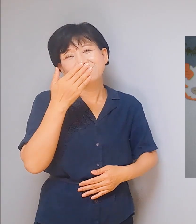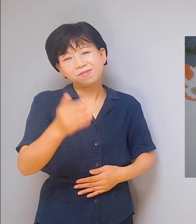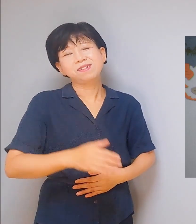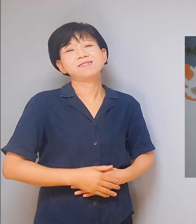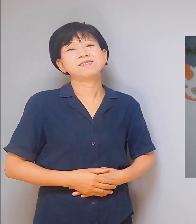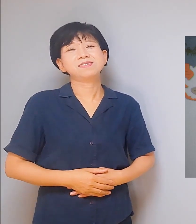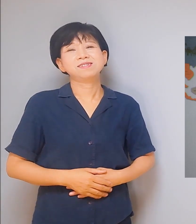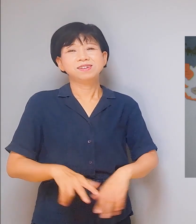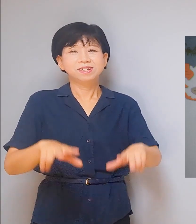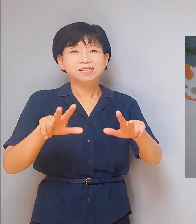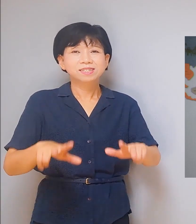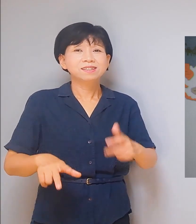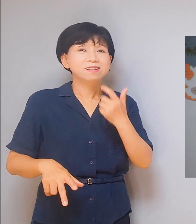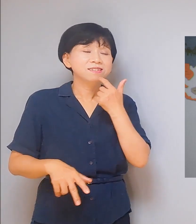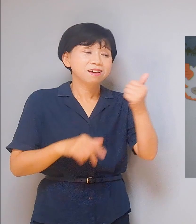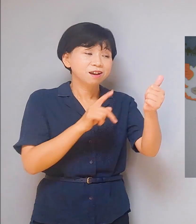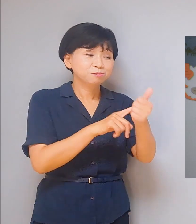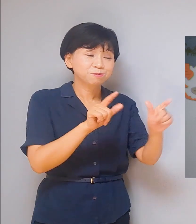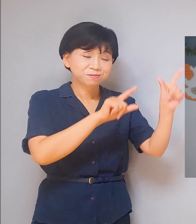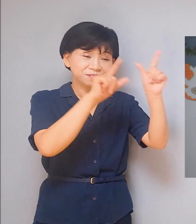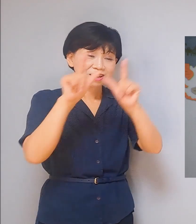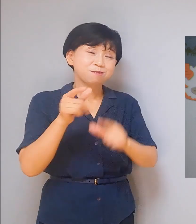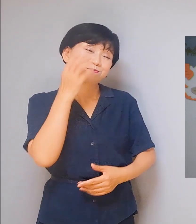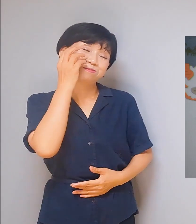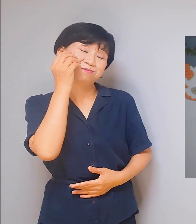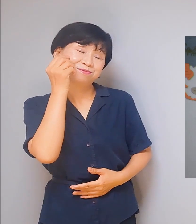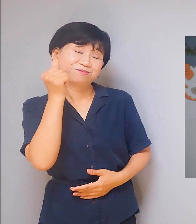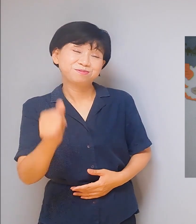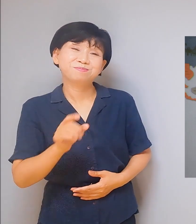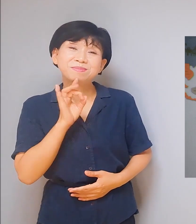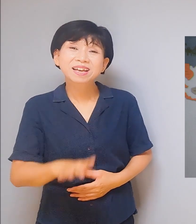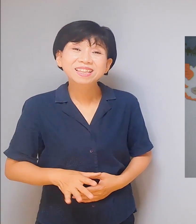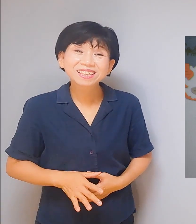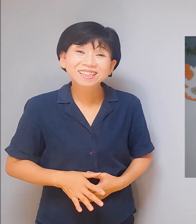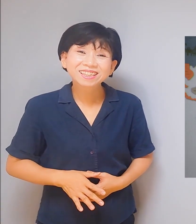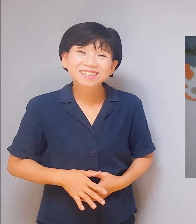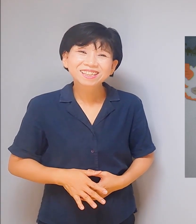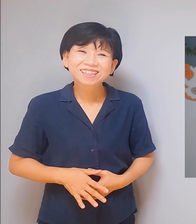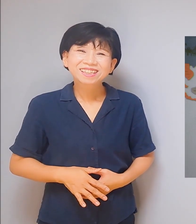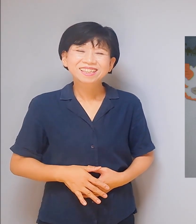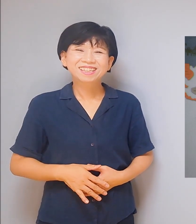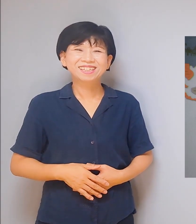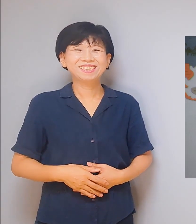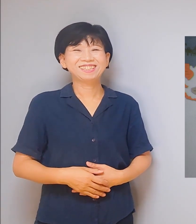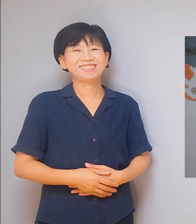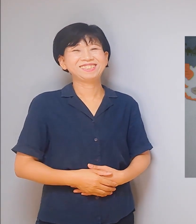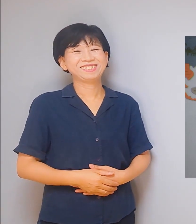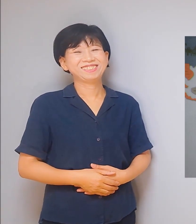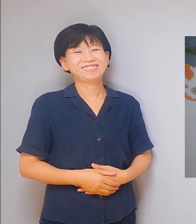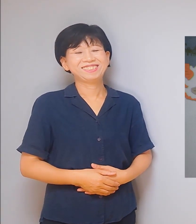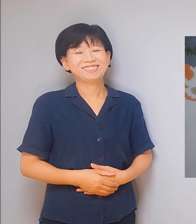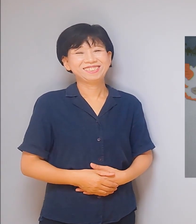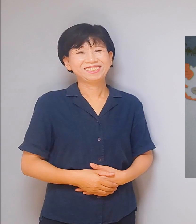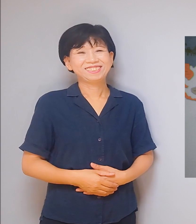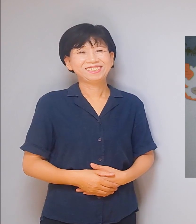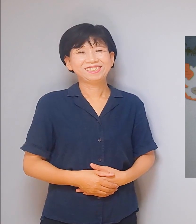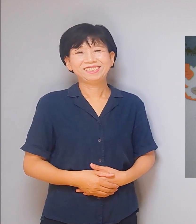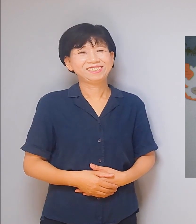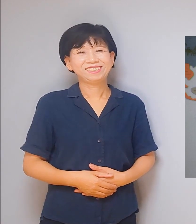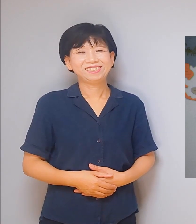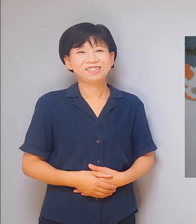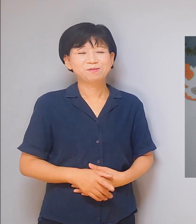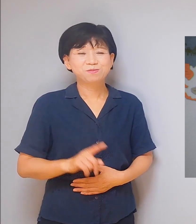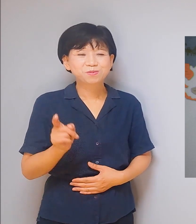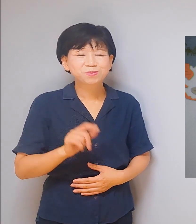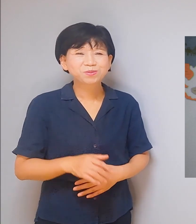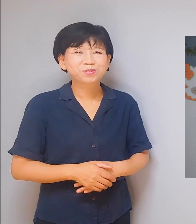이젠 야곱의 삶 탄탄대로, 한 8차선 10차선 탄탄대로, 아니면